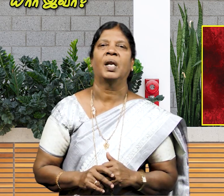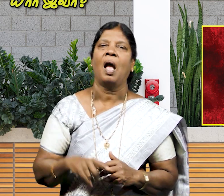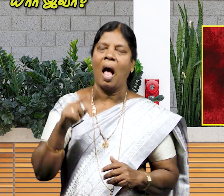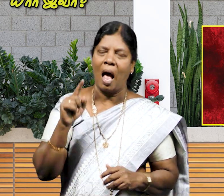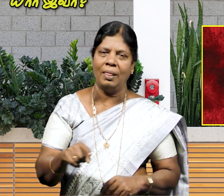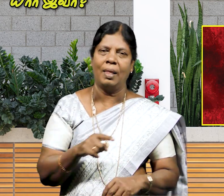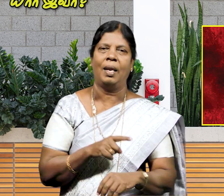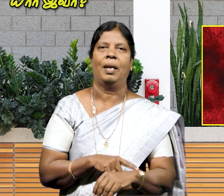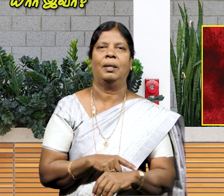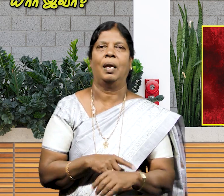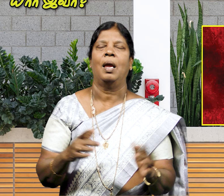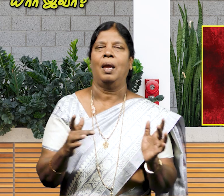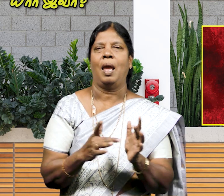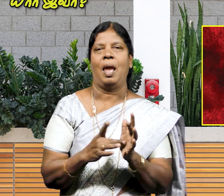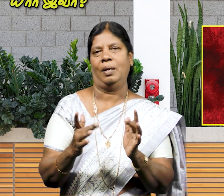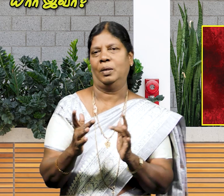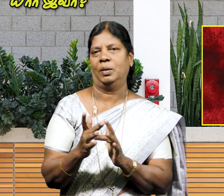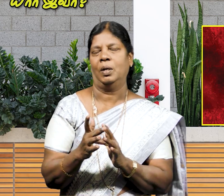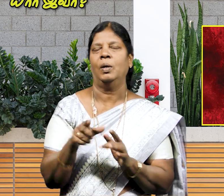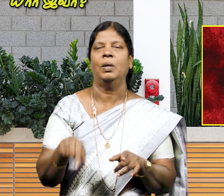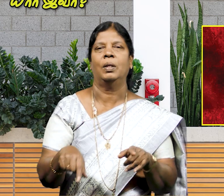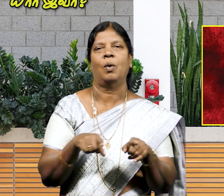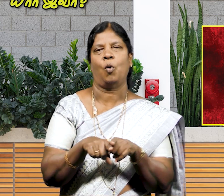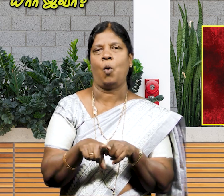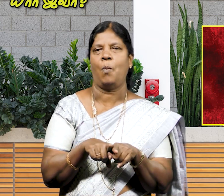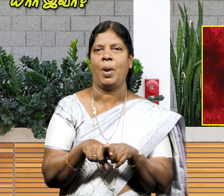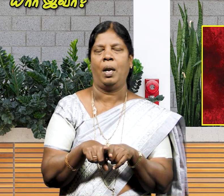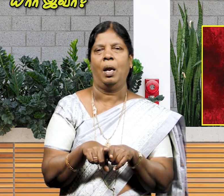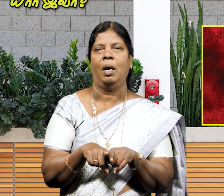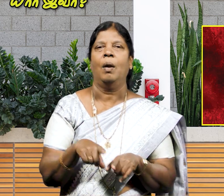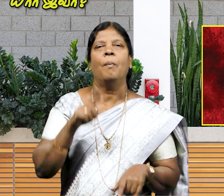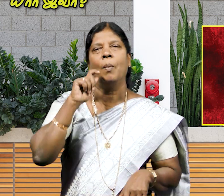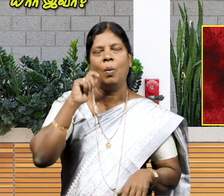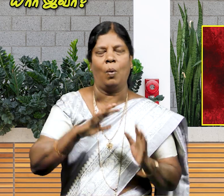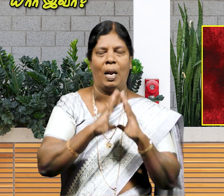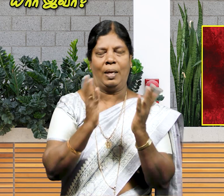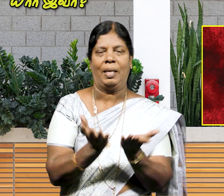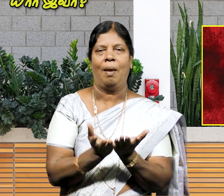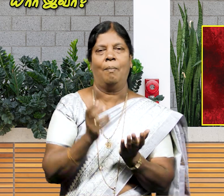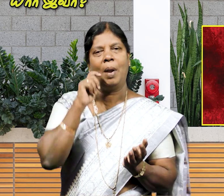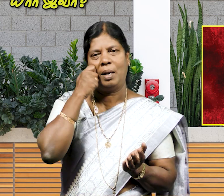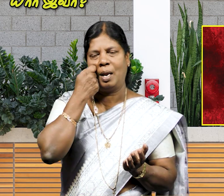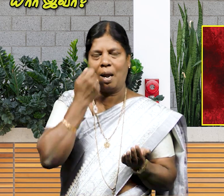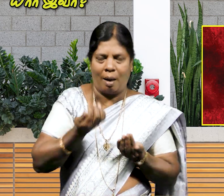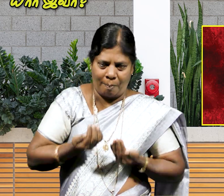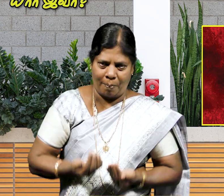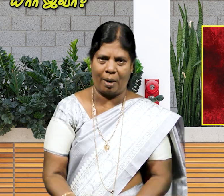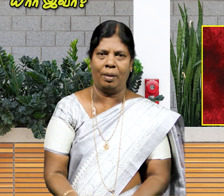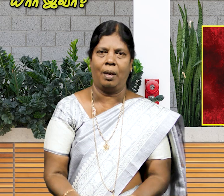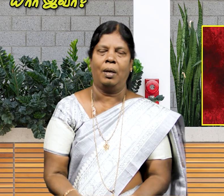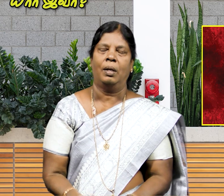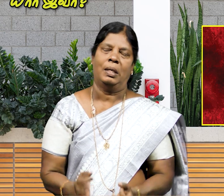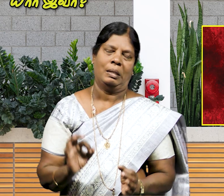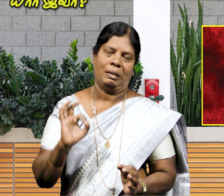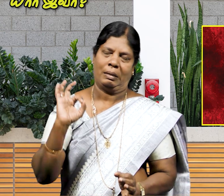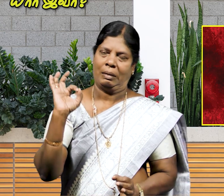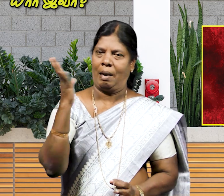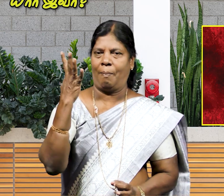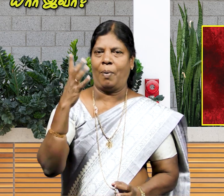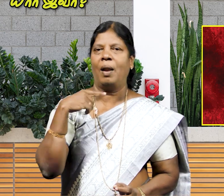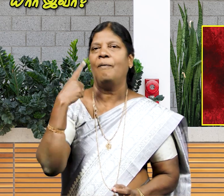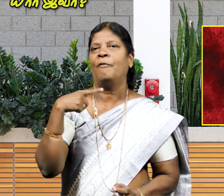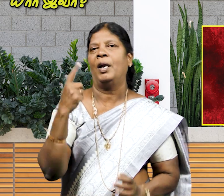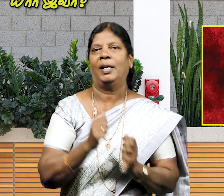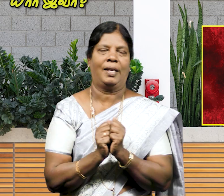வைத்திருந்தார்கள். அவ்வேளையிலே இயேசு கிறிஸ்து இந்த பூமியிலே மனிதனாக பிறந்தார், ஒரு உன்னதமான